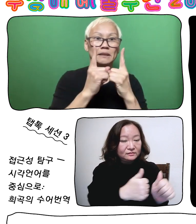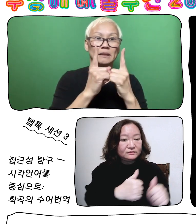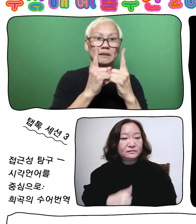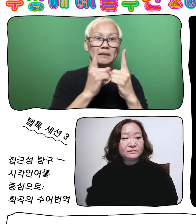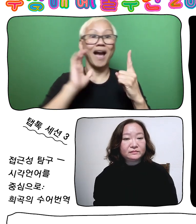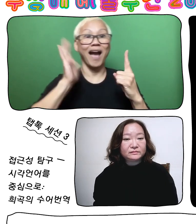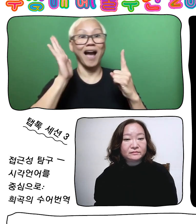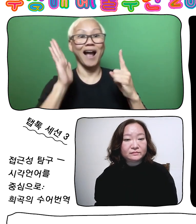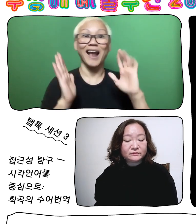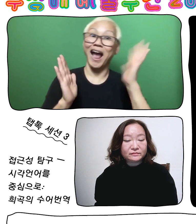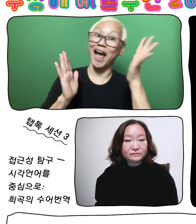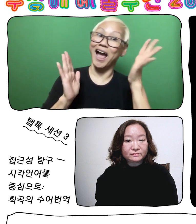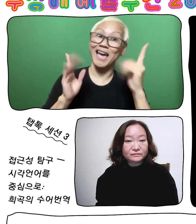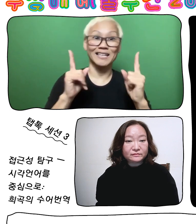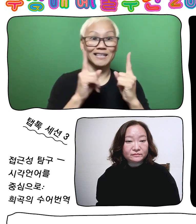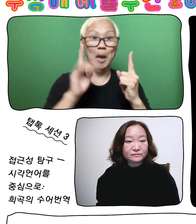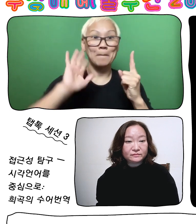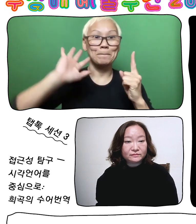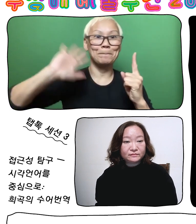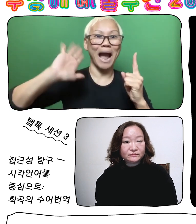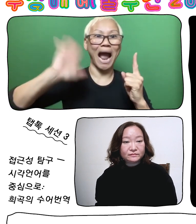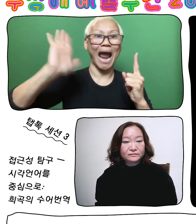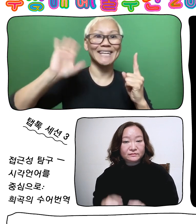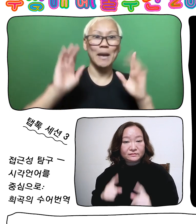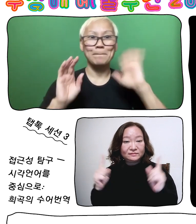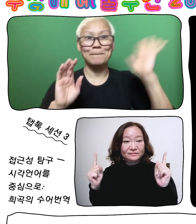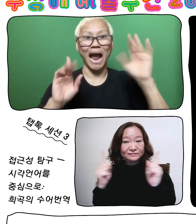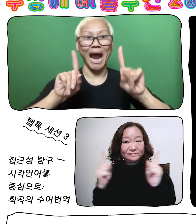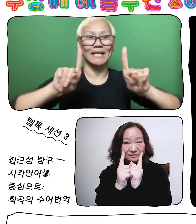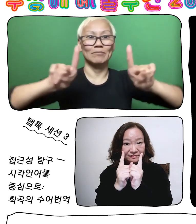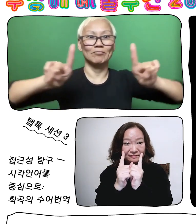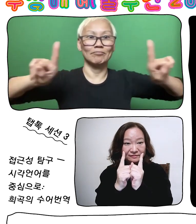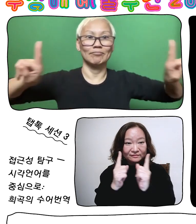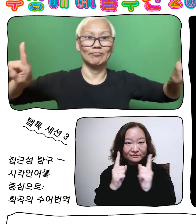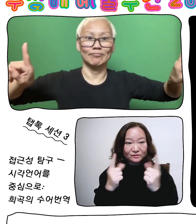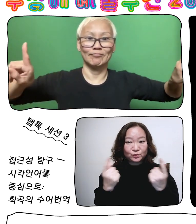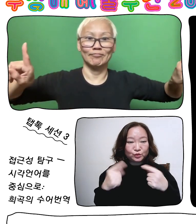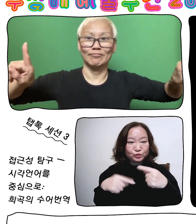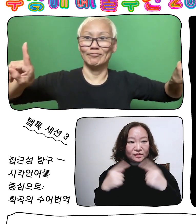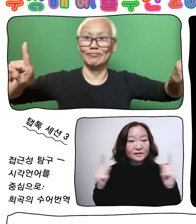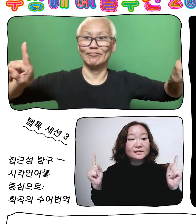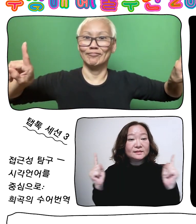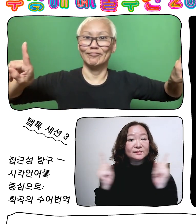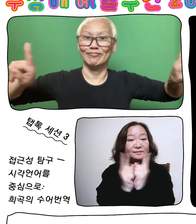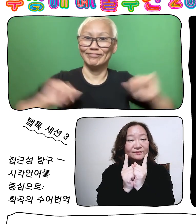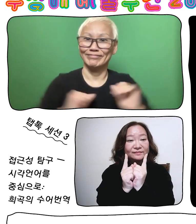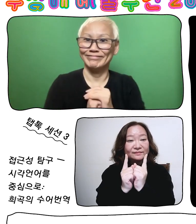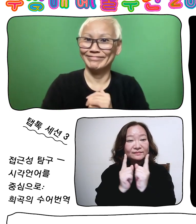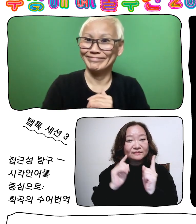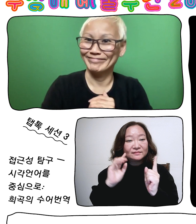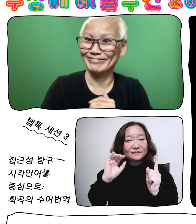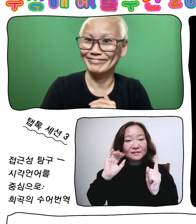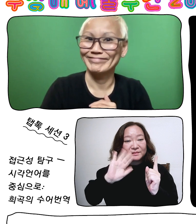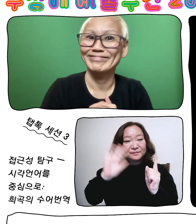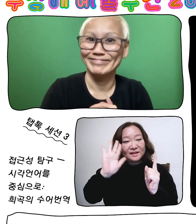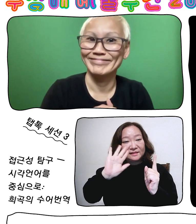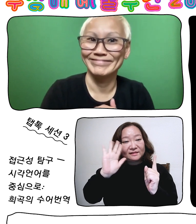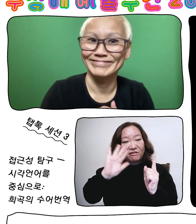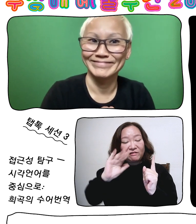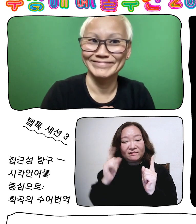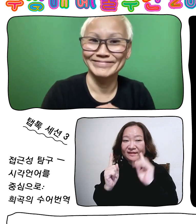이건 사람들이 만나는 것을 표현한 것이고요. 이건 헤어지는 모습을 표현하는